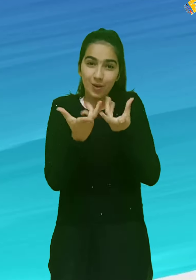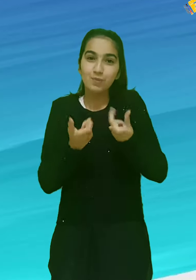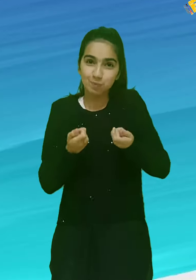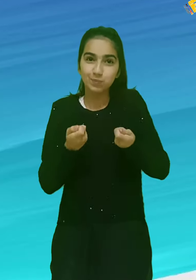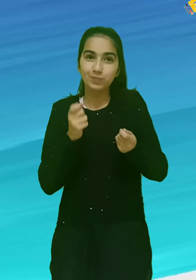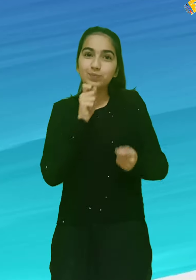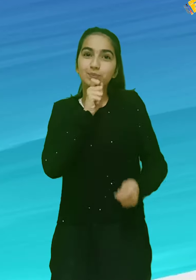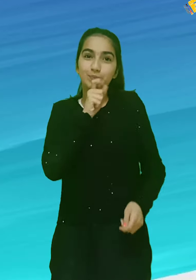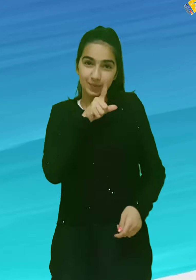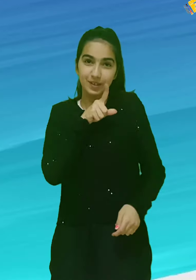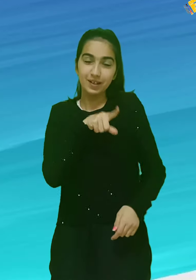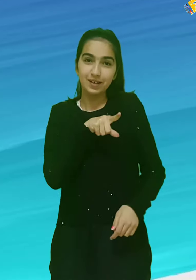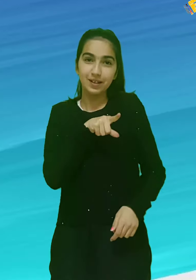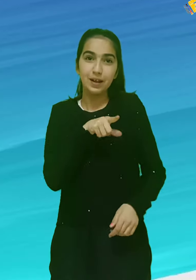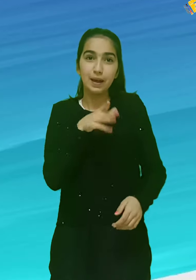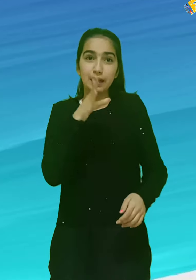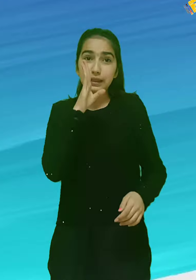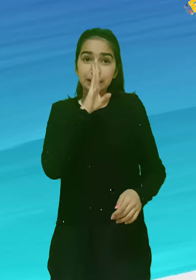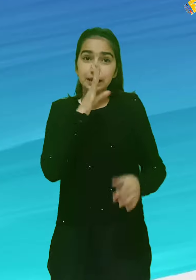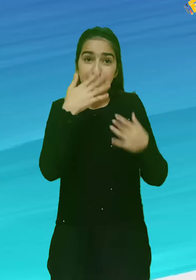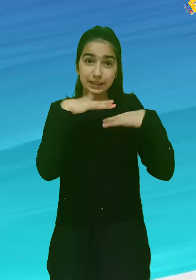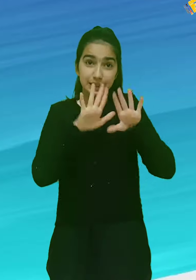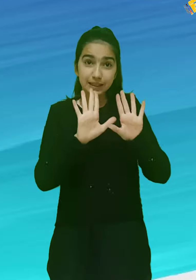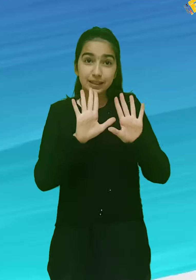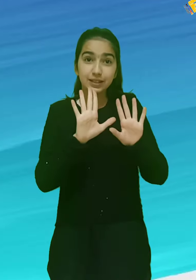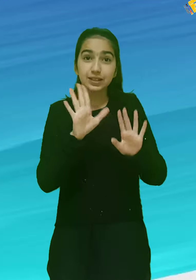podemos reduzir as despesas face ao nosso rendimento.